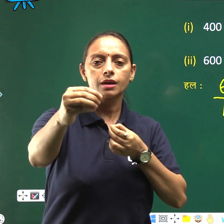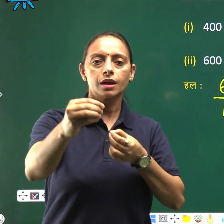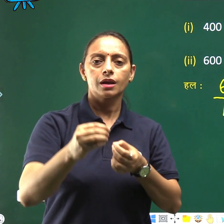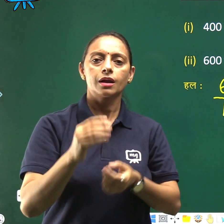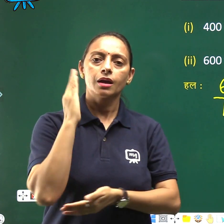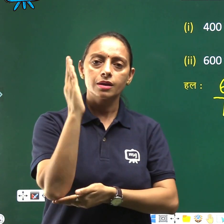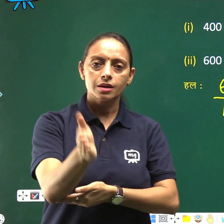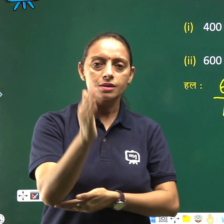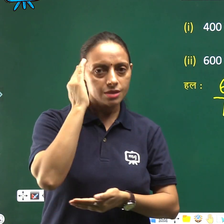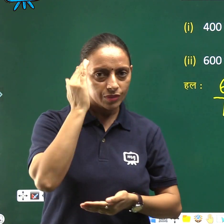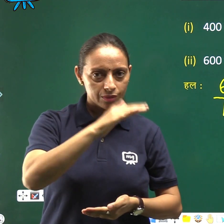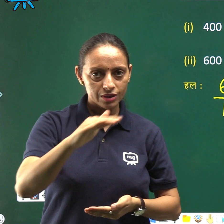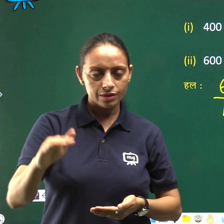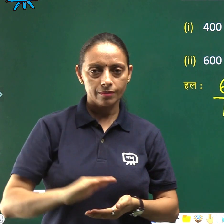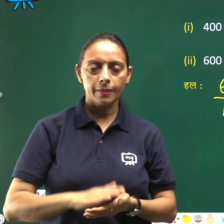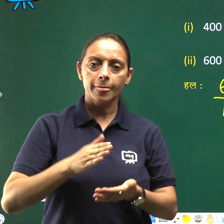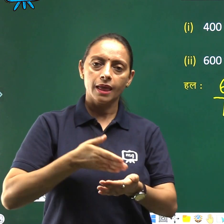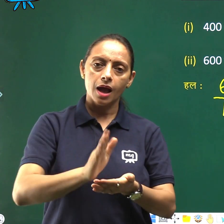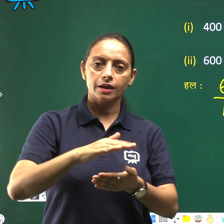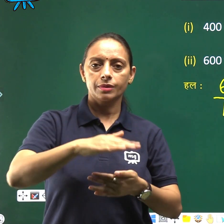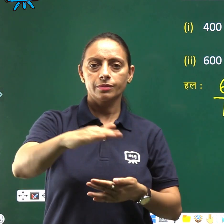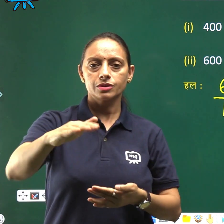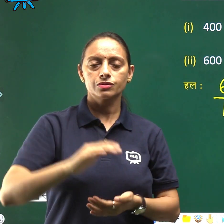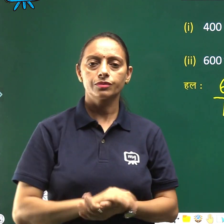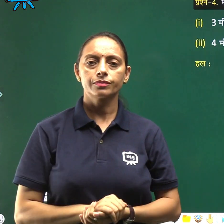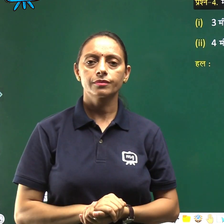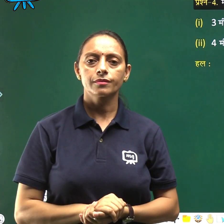समझ में आया? आगे बढ़े बच्चों।